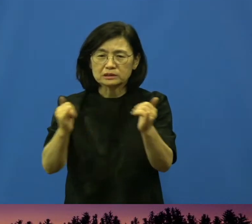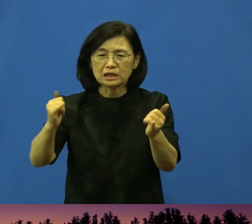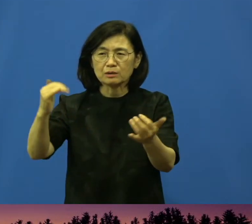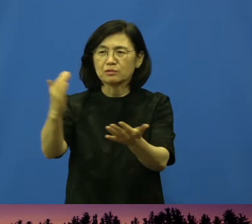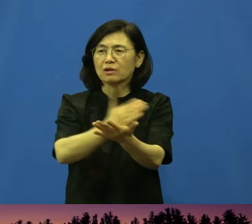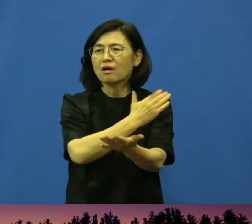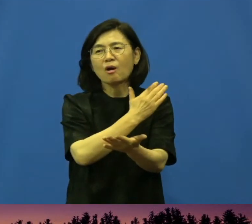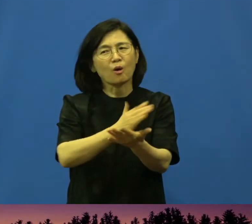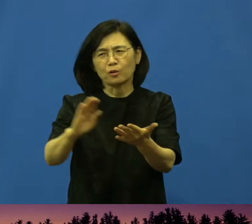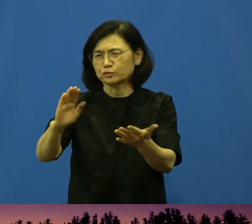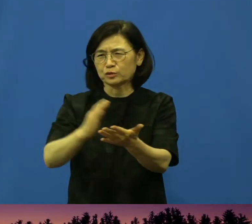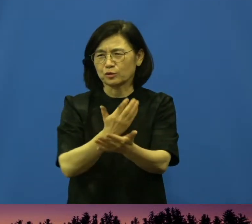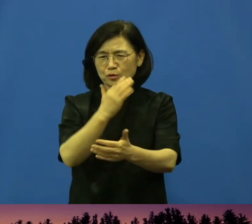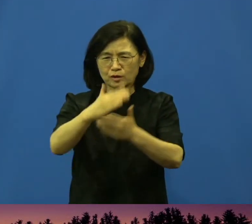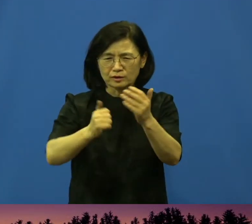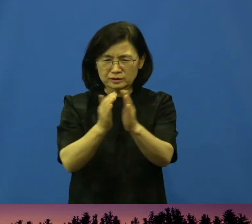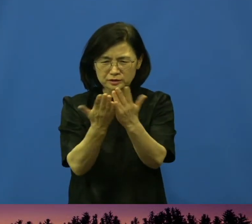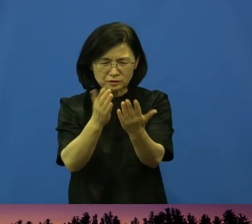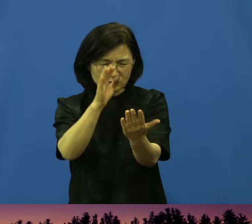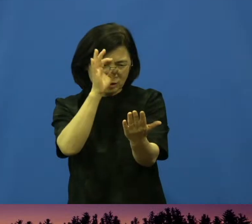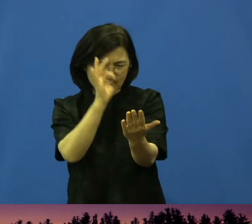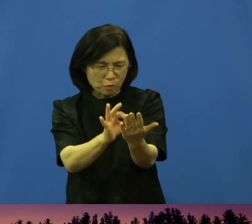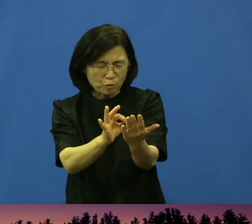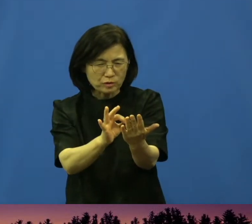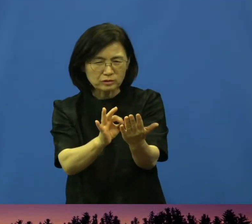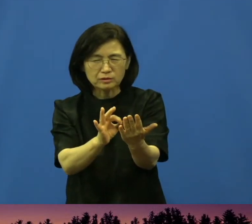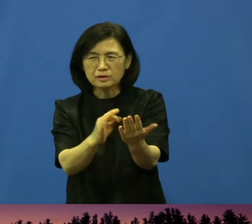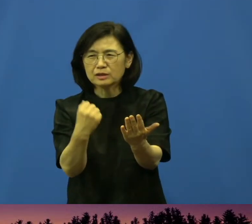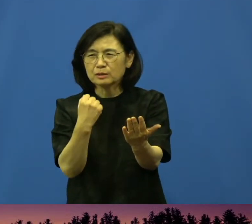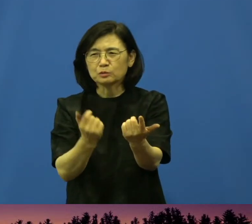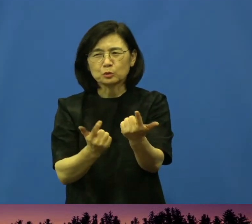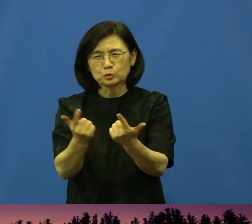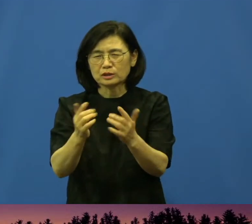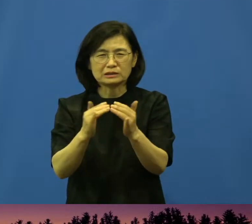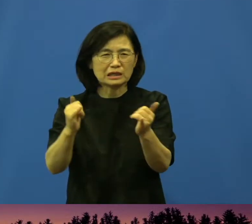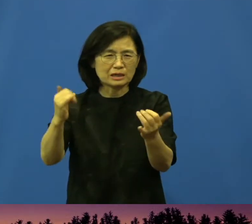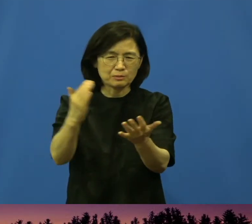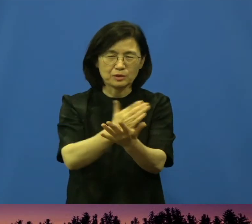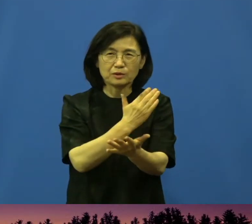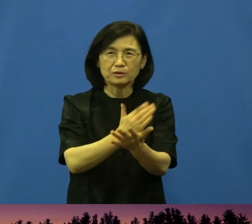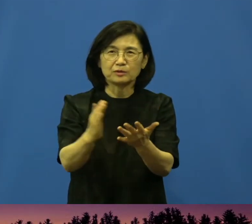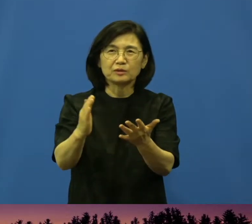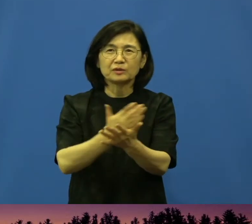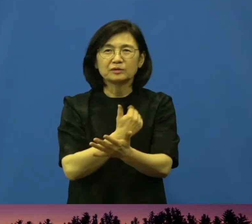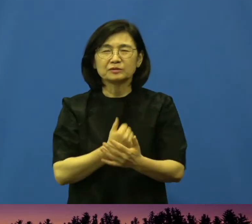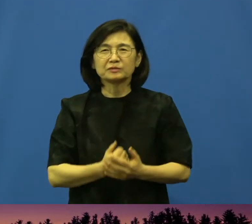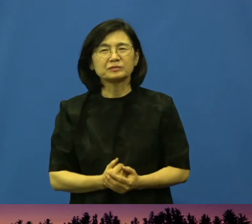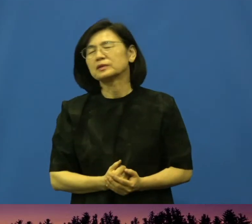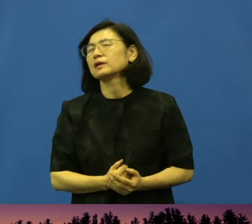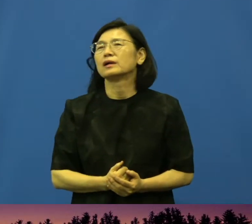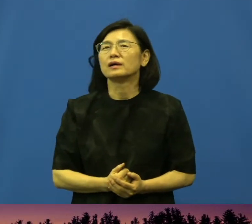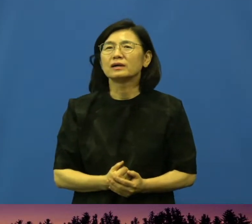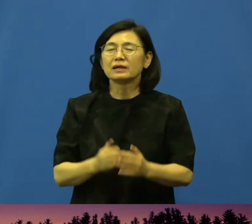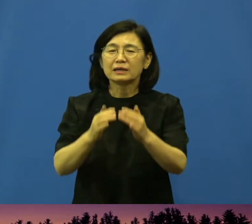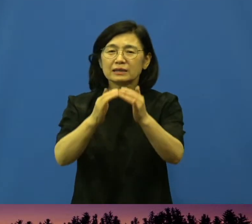여러분, 힘을 가진 사람들이 가지는 치명적인 약점이 무엇인가 하면 자기의 힘을 믿는다는 거예요.